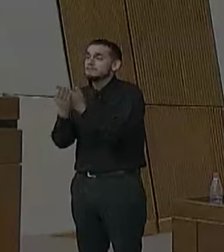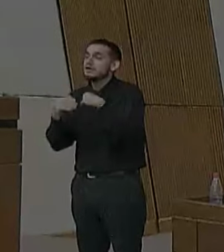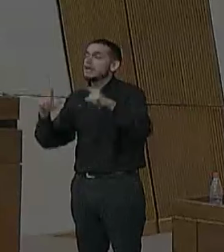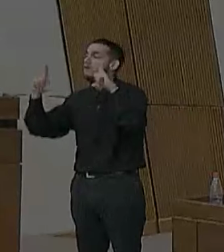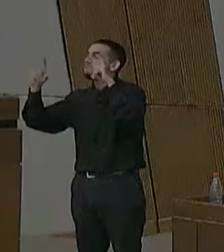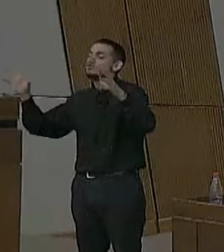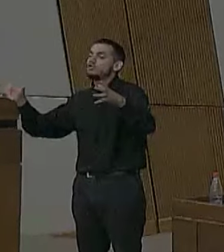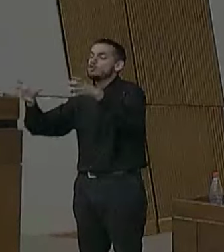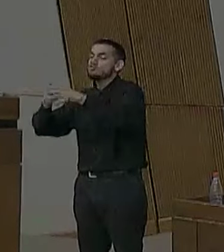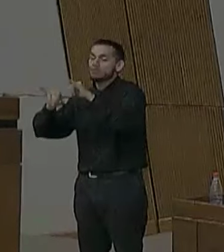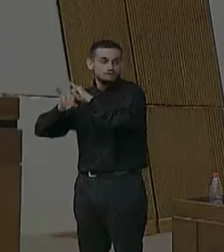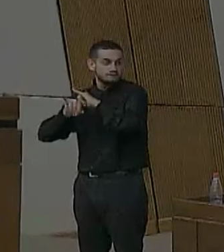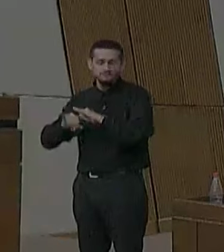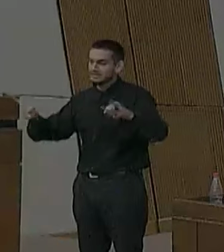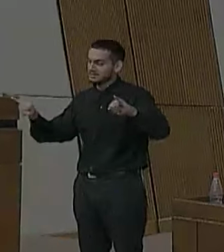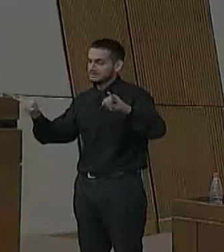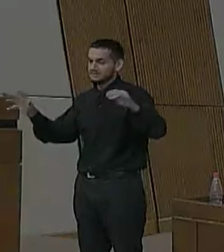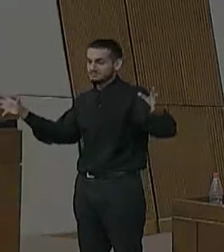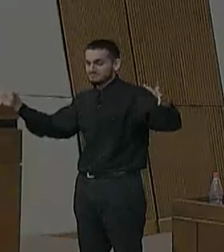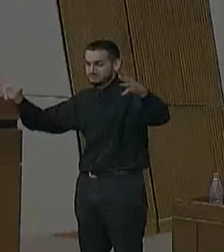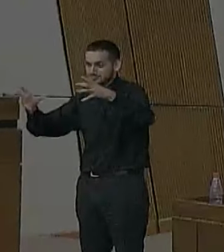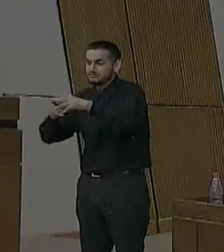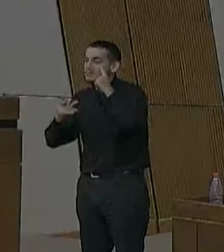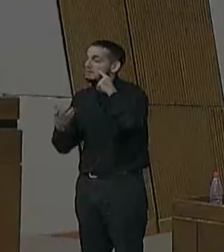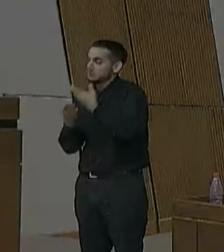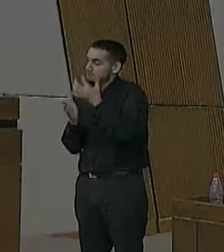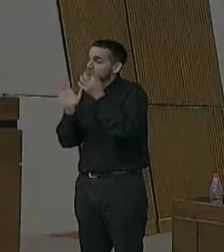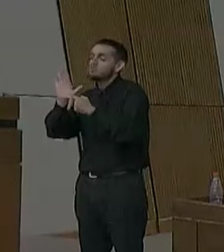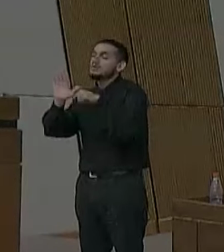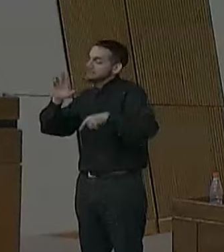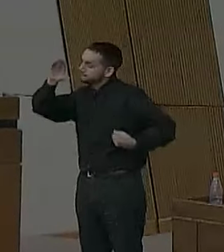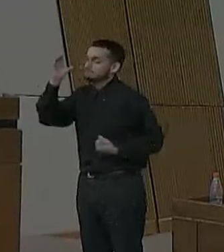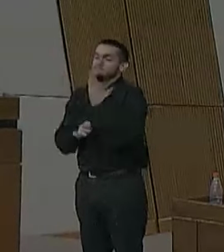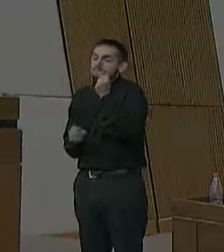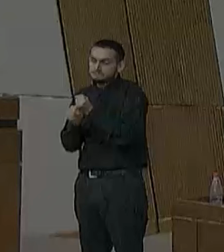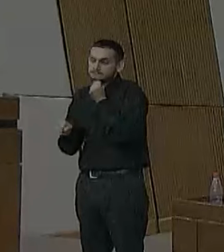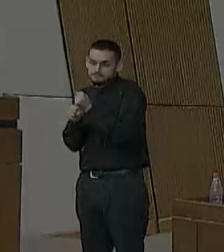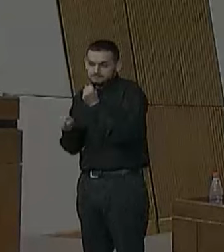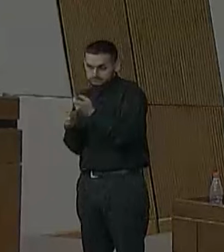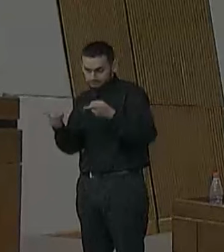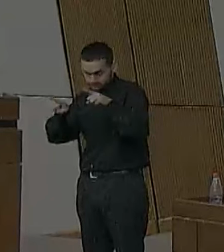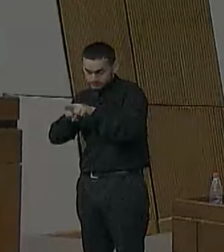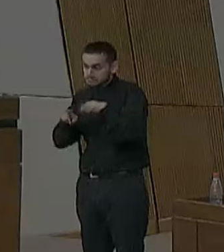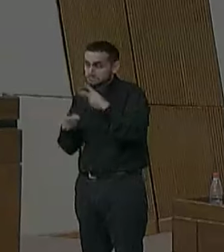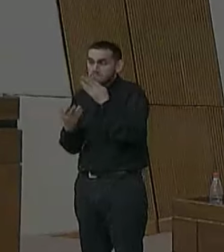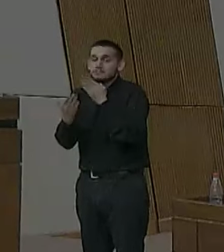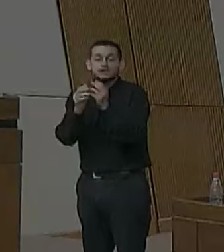foto final acá para que podamos tener como el inicio de este trabajo de vuelta. Entonces, pedirle a los